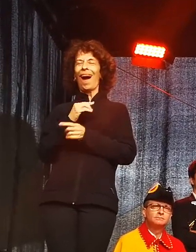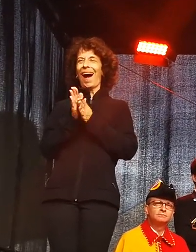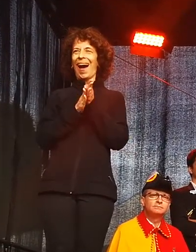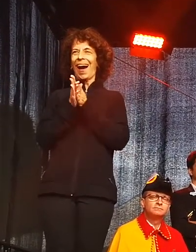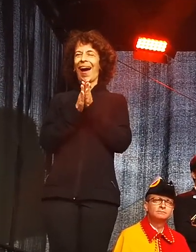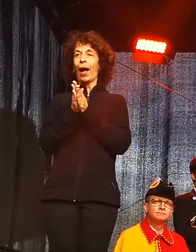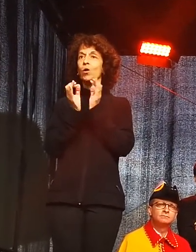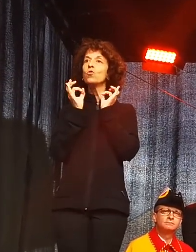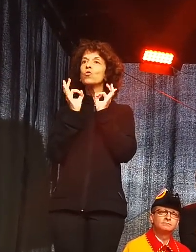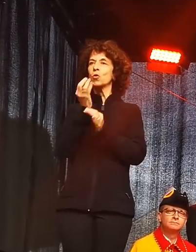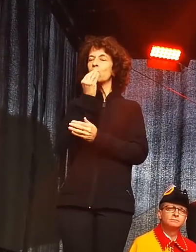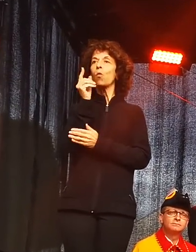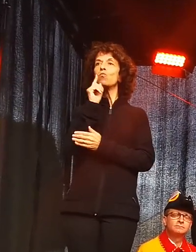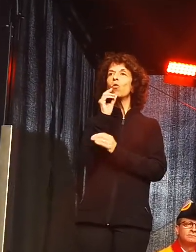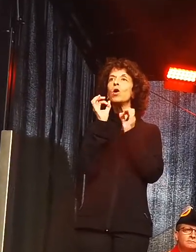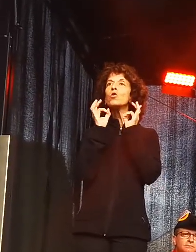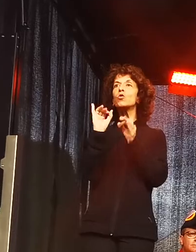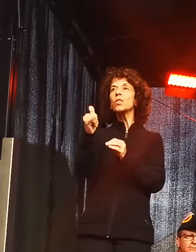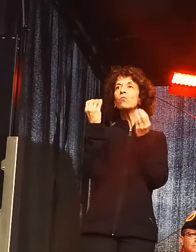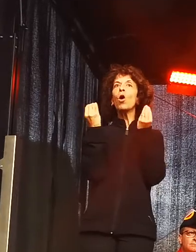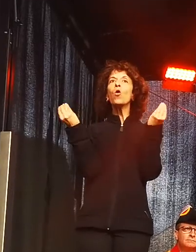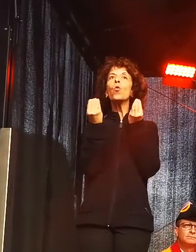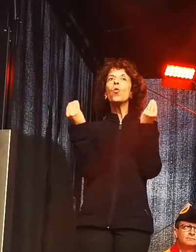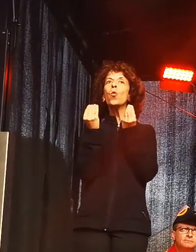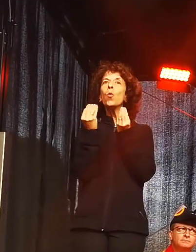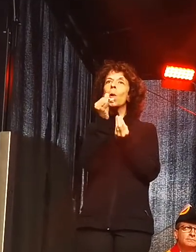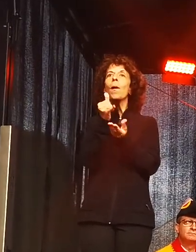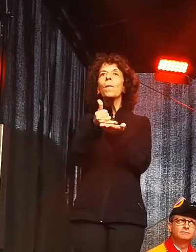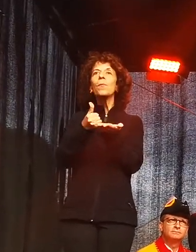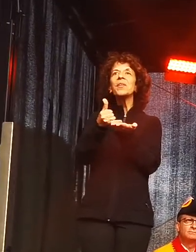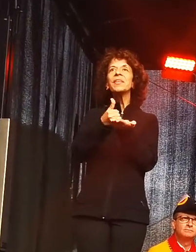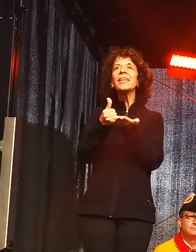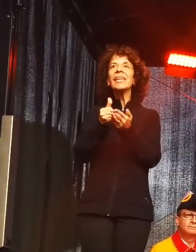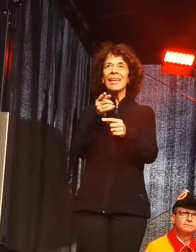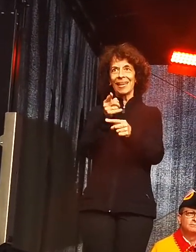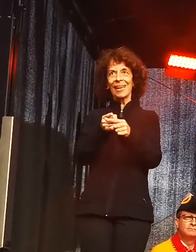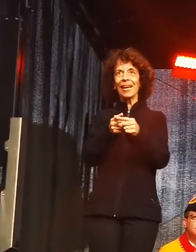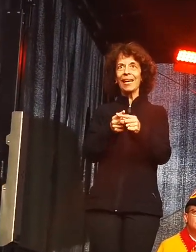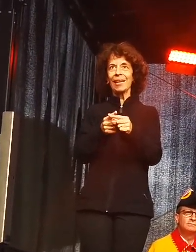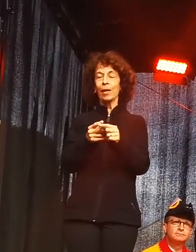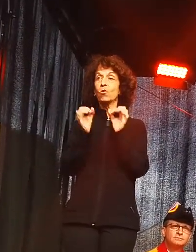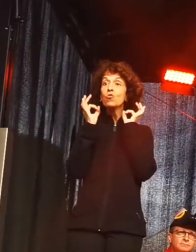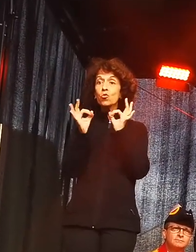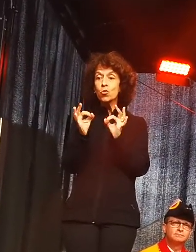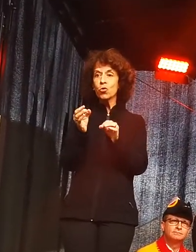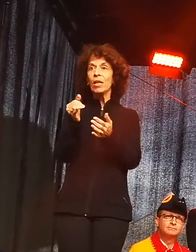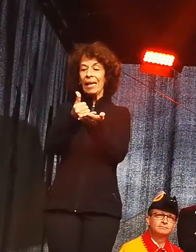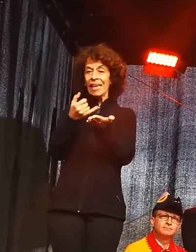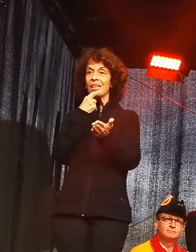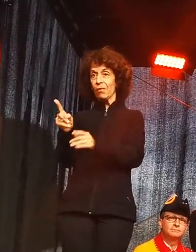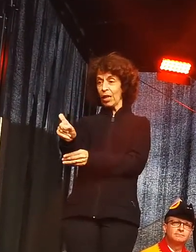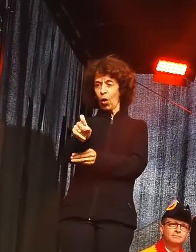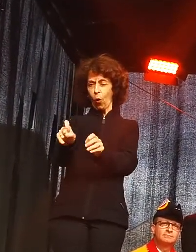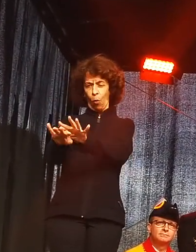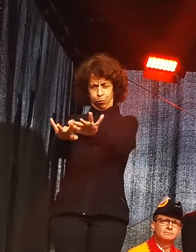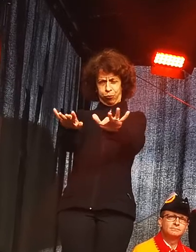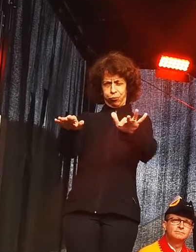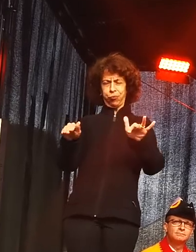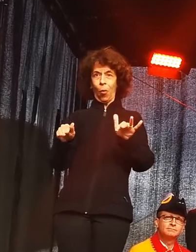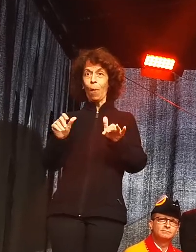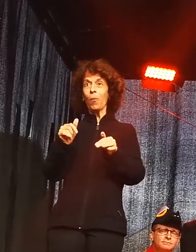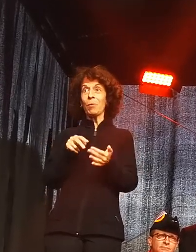elle tombait plutôt bien car son appel me trouvait au bord de l'eau, dans une petite île des Cyclades. Donc j'étais vraiment sur le terrain. Mais dans un second